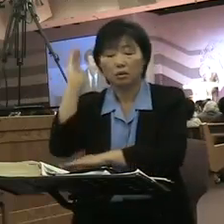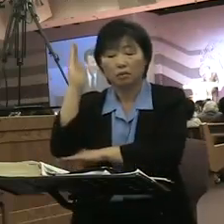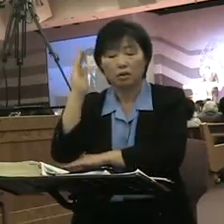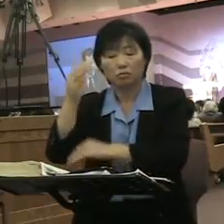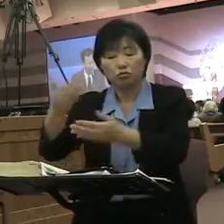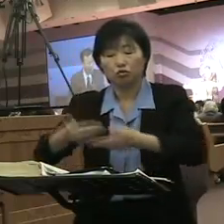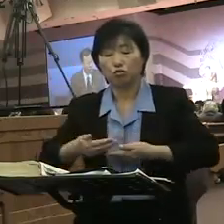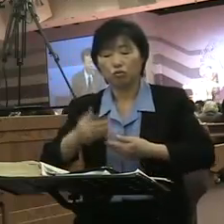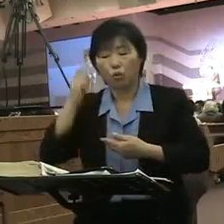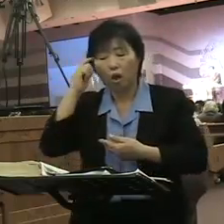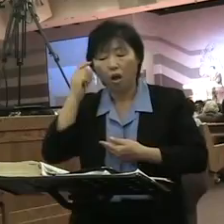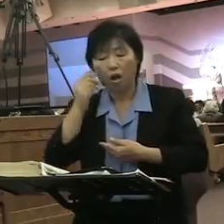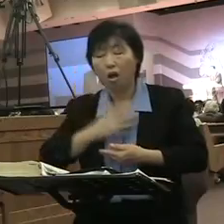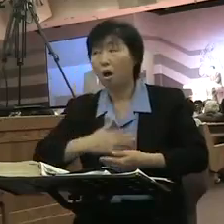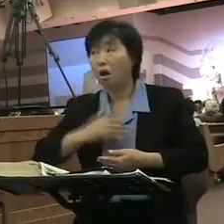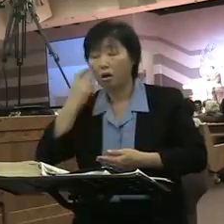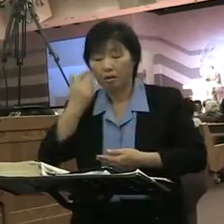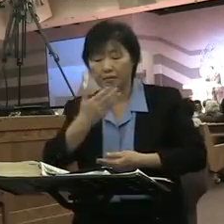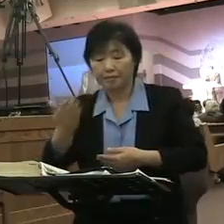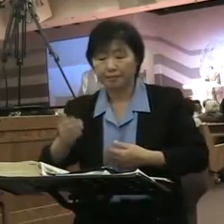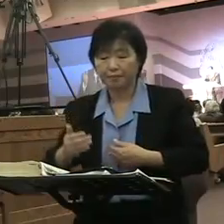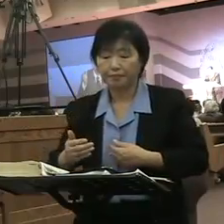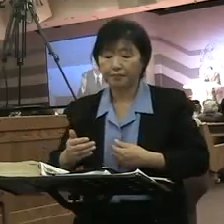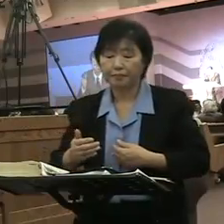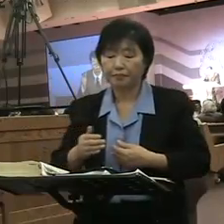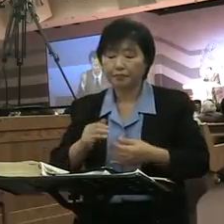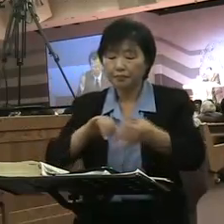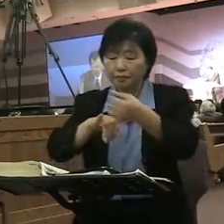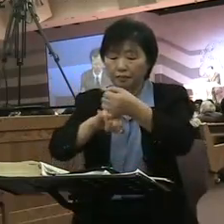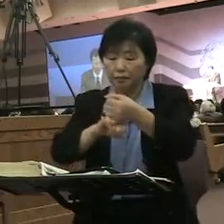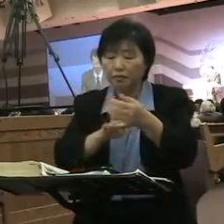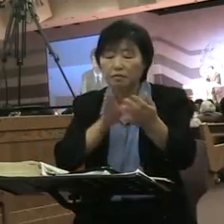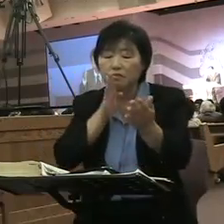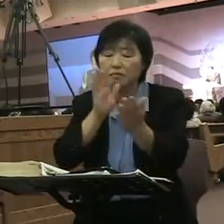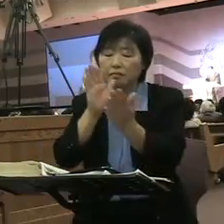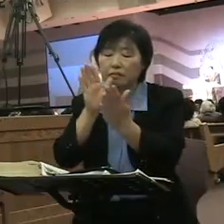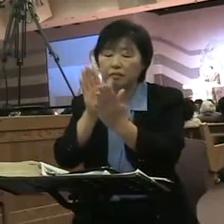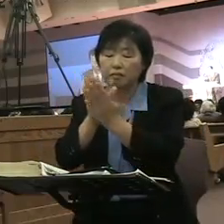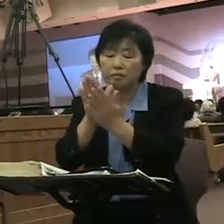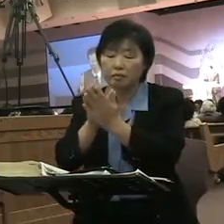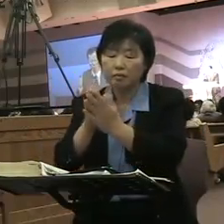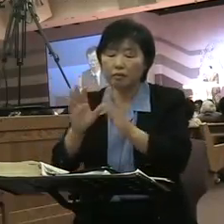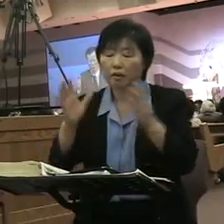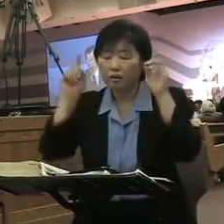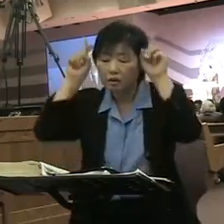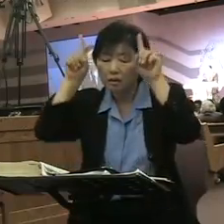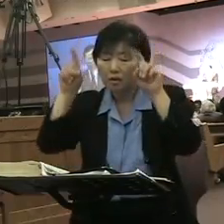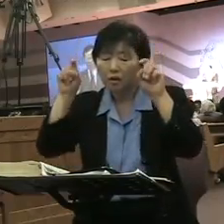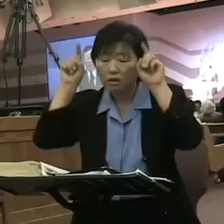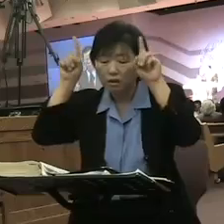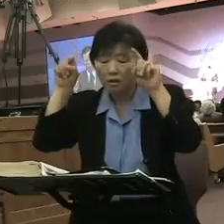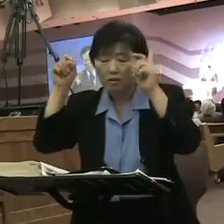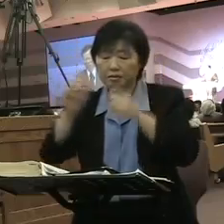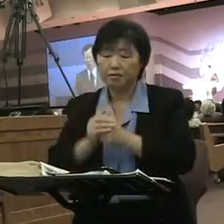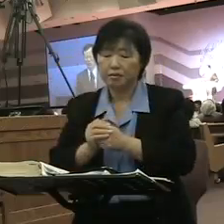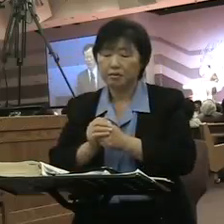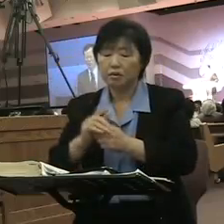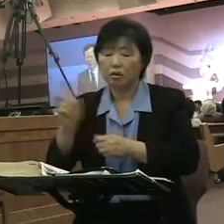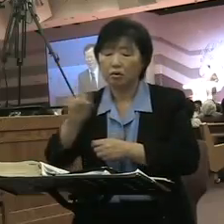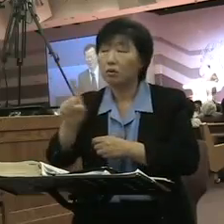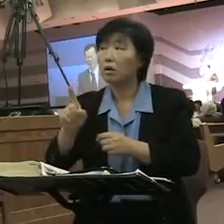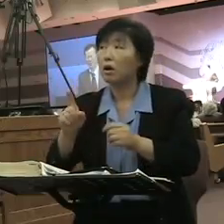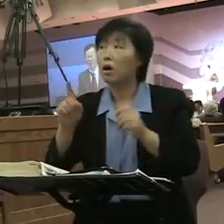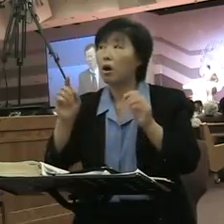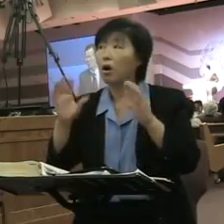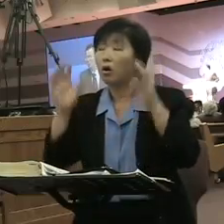알아요? 하나님께서 약속하시고 있는 친히 보내주실 어린 양, 친히 준비하여 보내주실 어린 양은 어떠한 어린